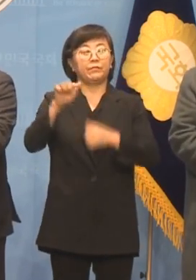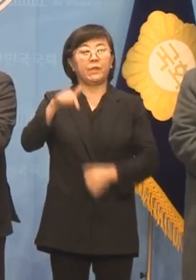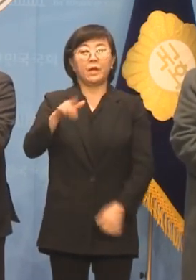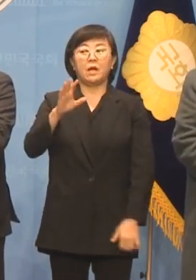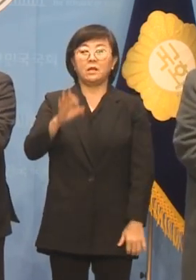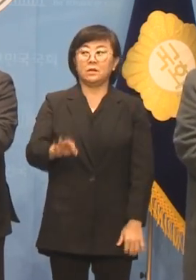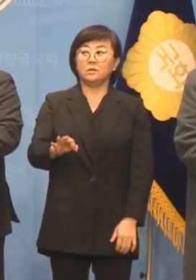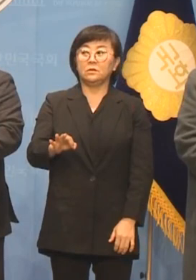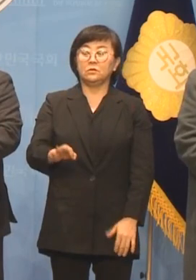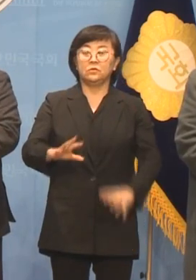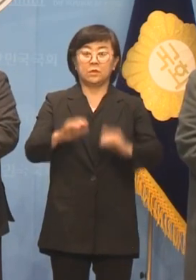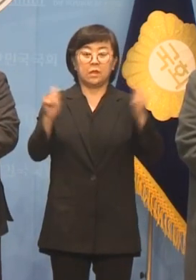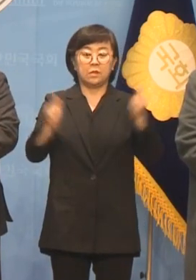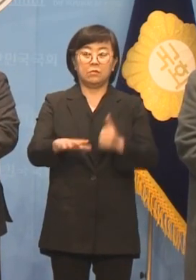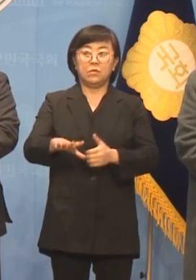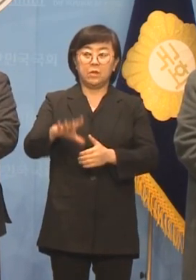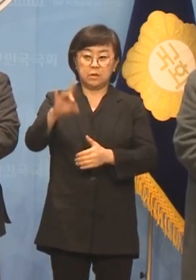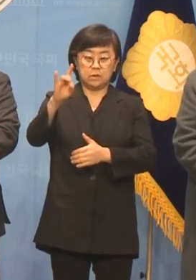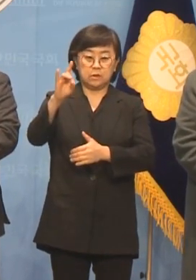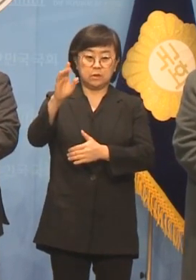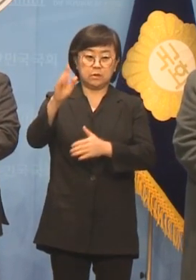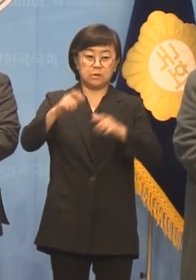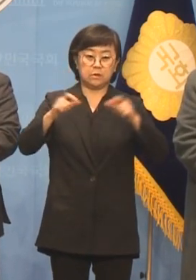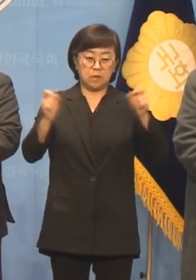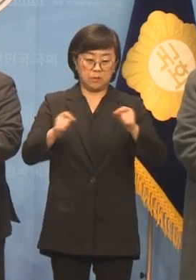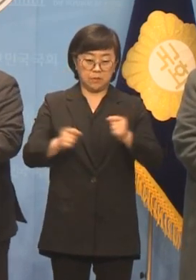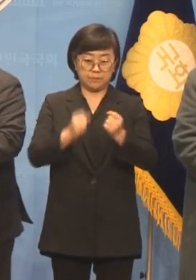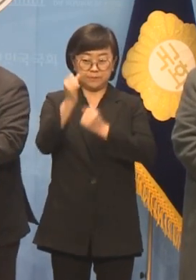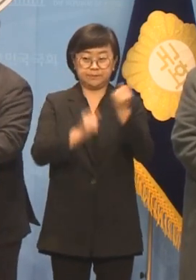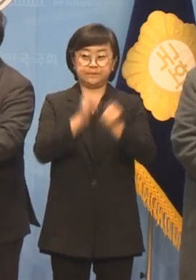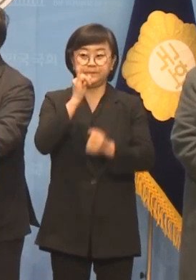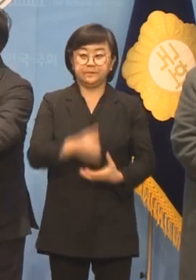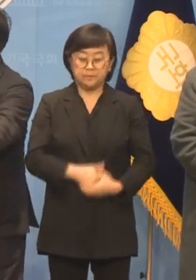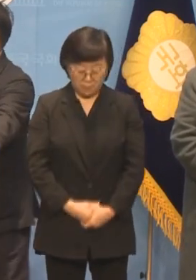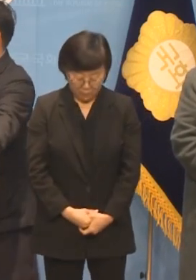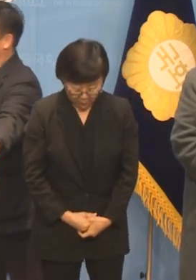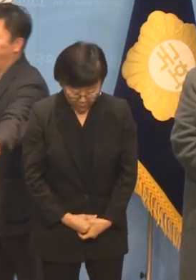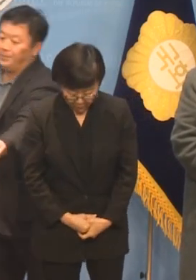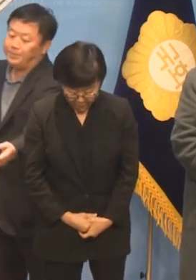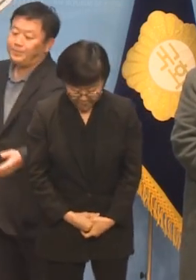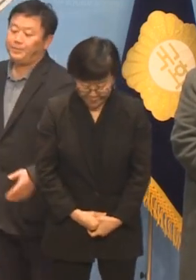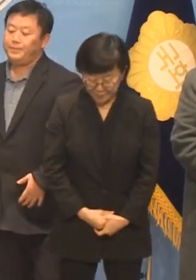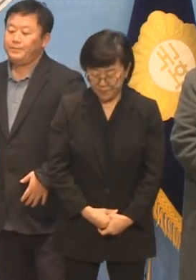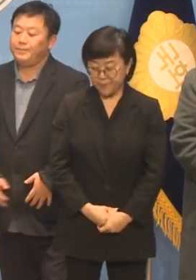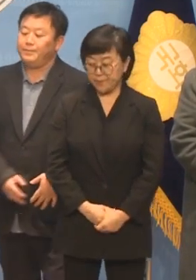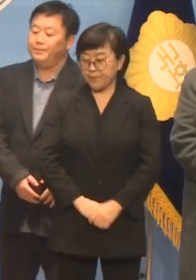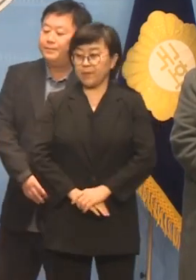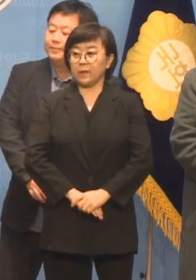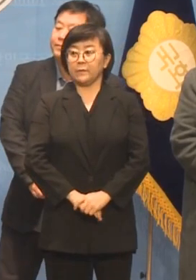강덕구 의원님께서 해주시고 각계 인사들의 짧은 논평이 있도록 하겠습니다.